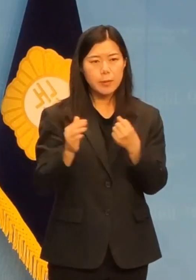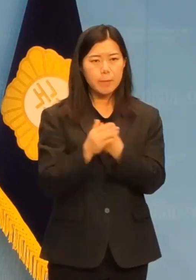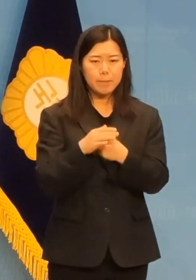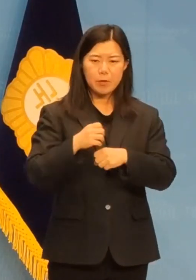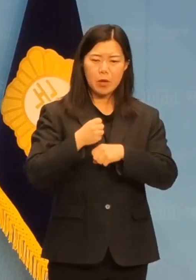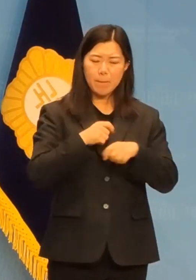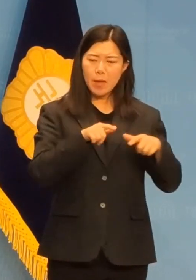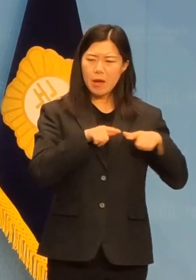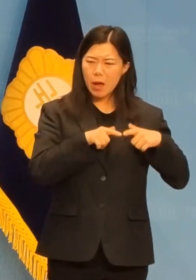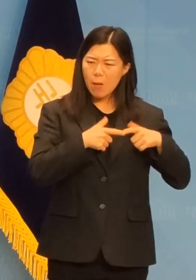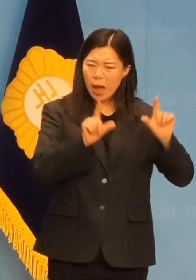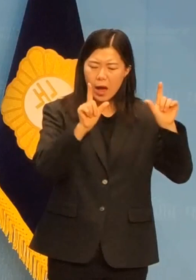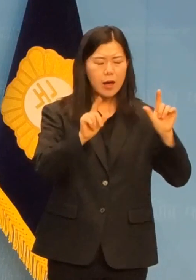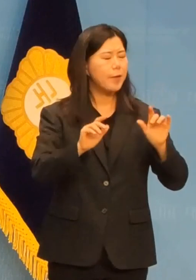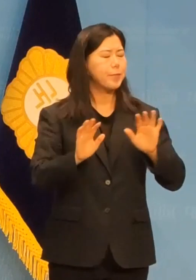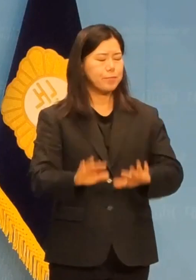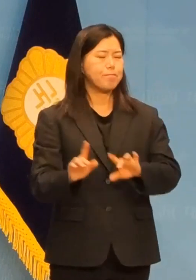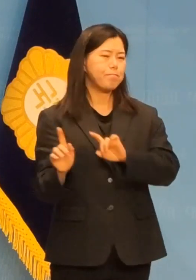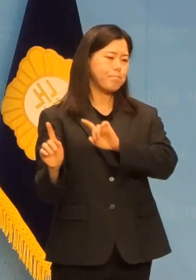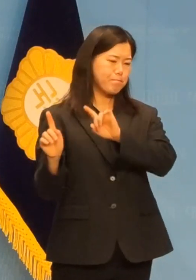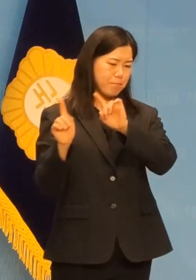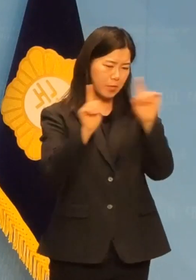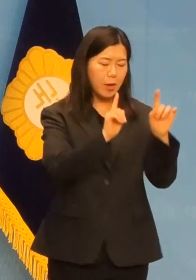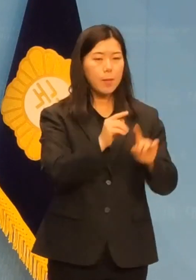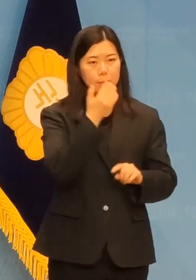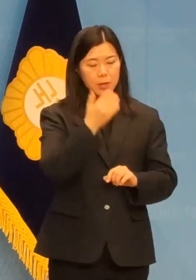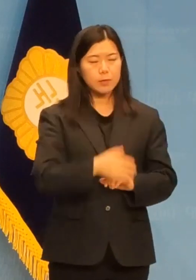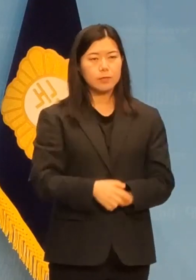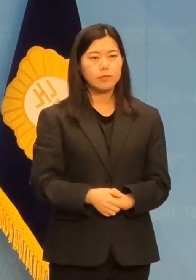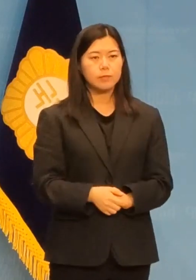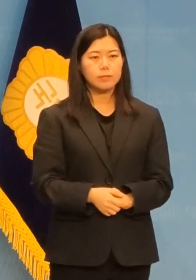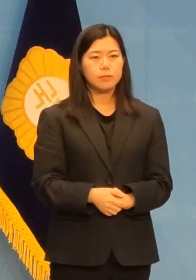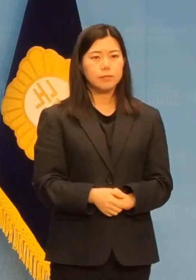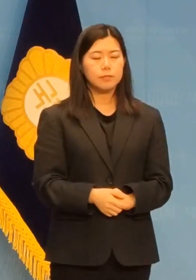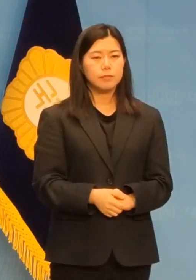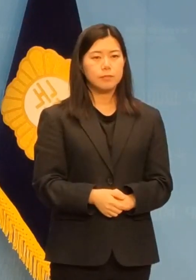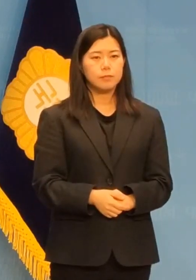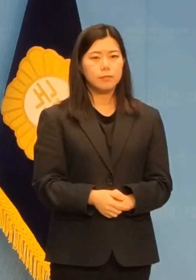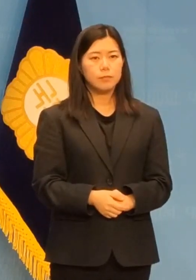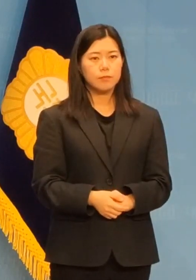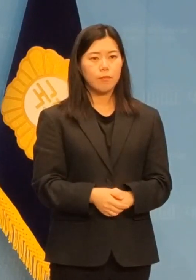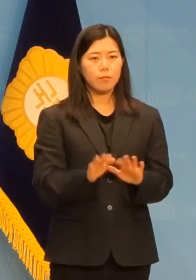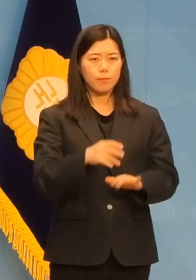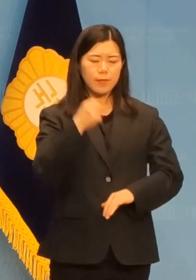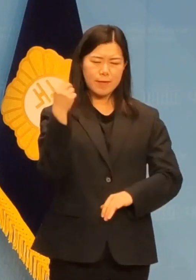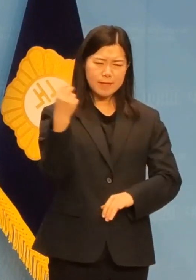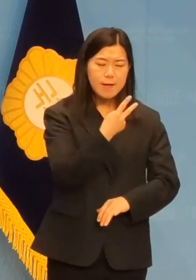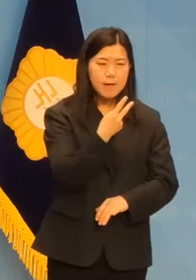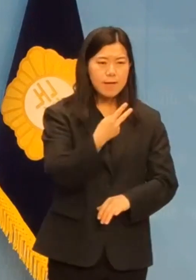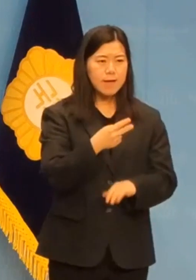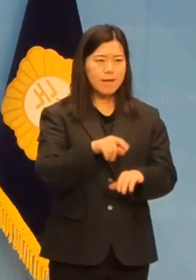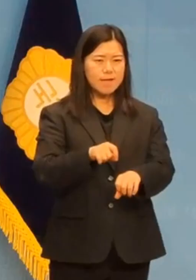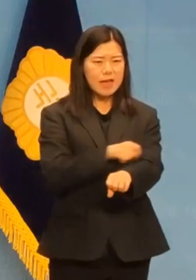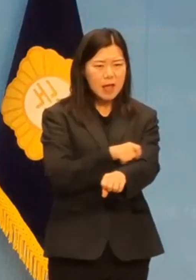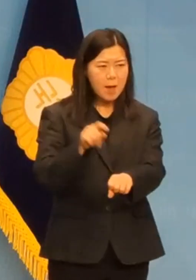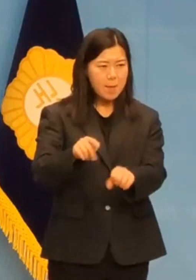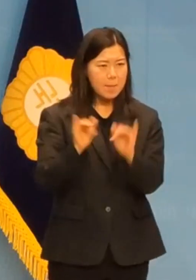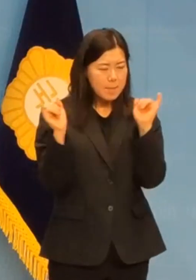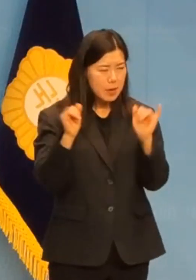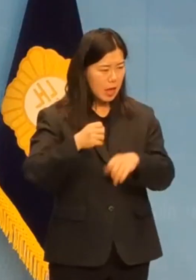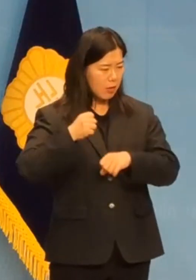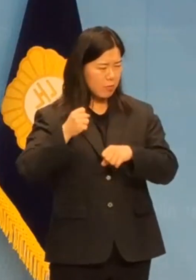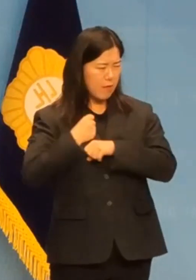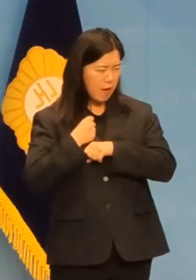군의 명예를 회복하는 계기 또한 되어야 합니다. 다시는 특정 세력이 군을